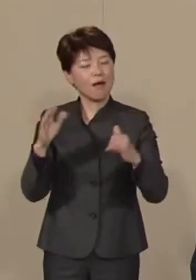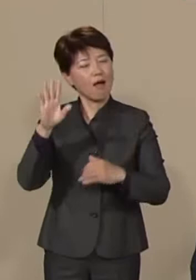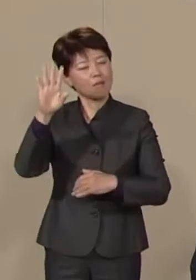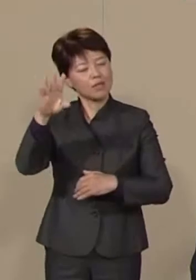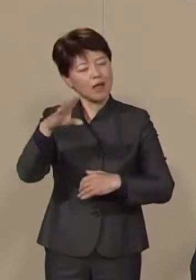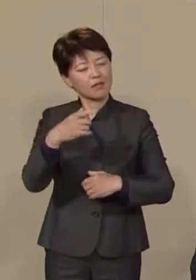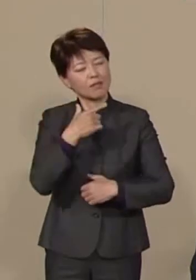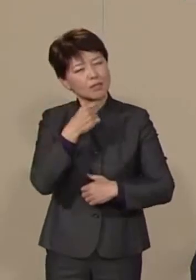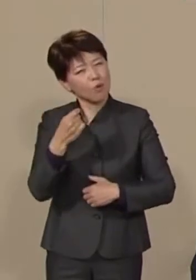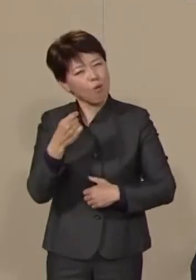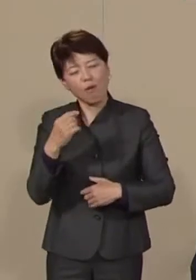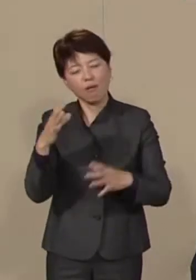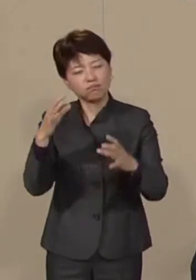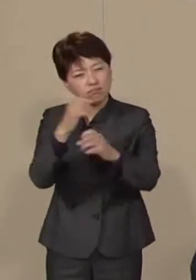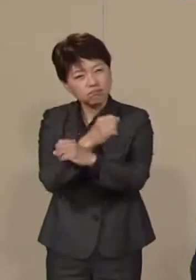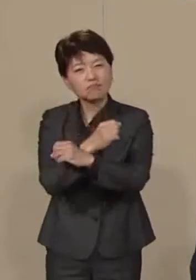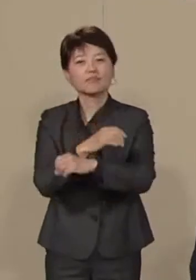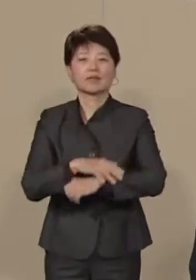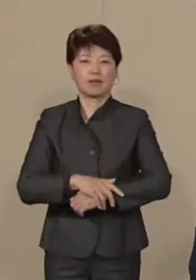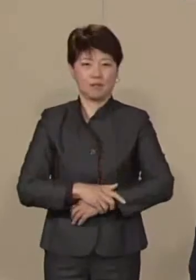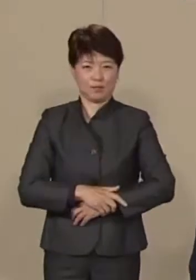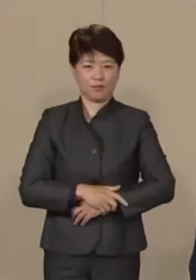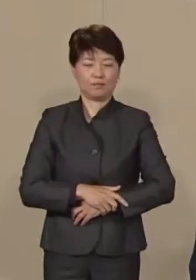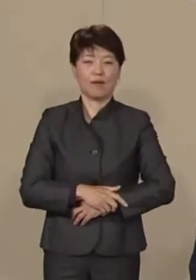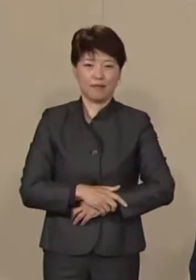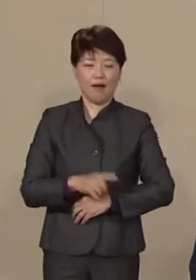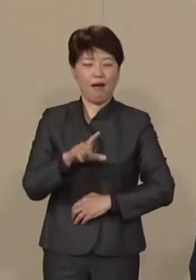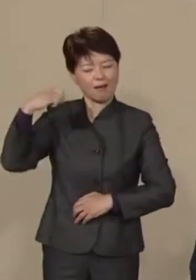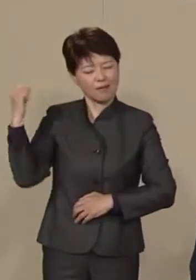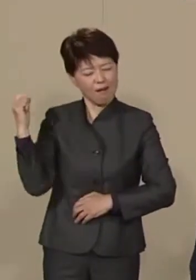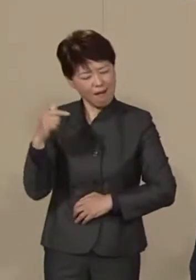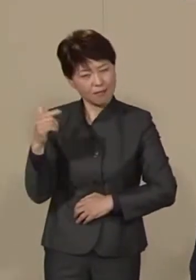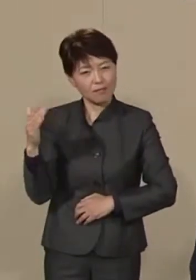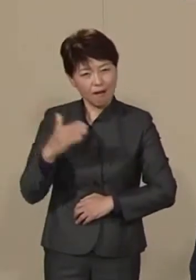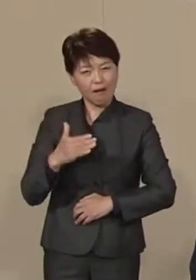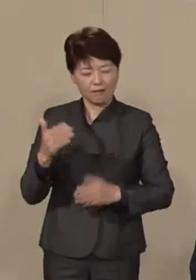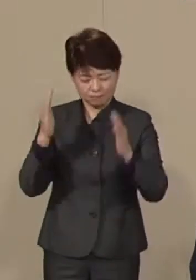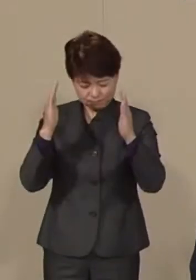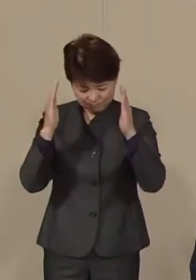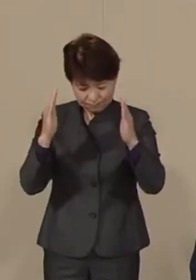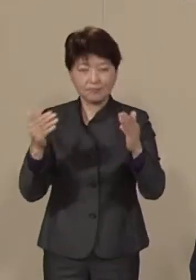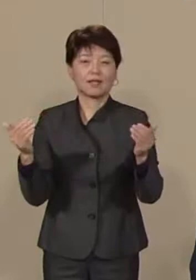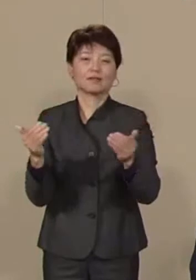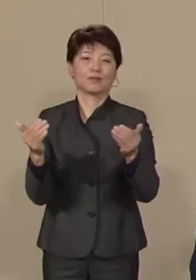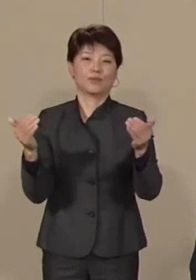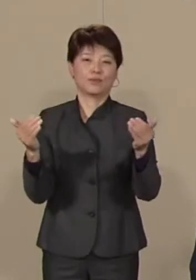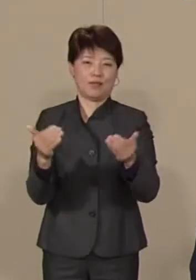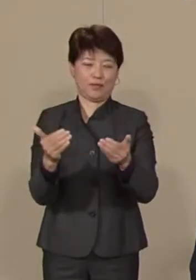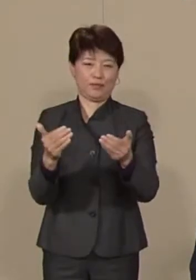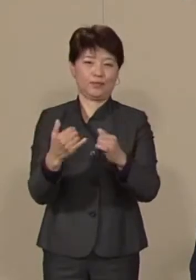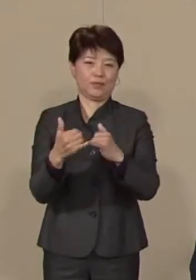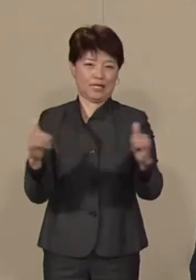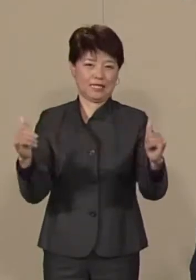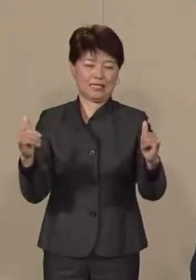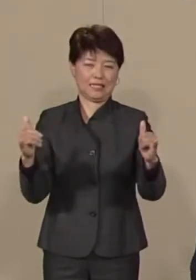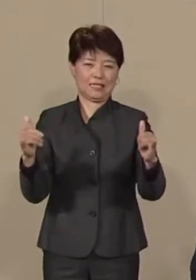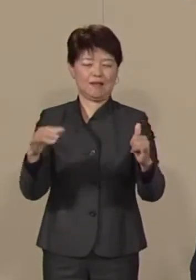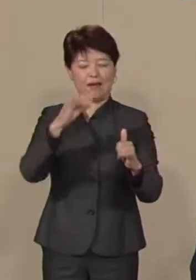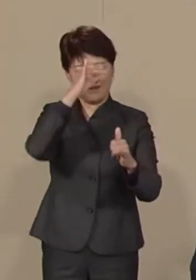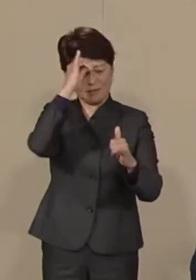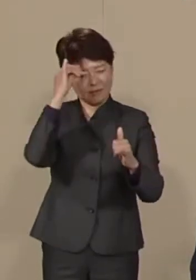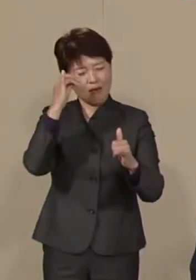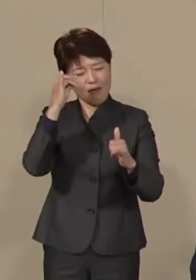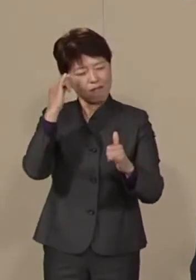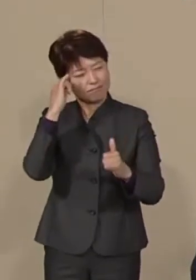希望を見出せないでいますまた円高によって頑張ってモノを作っている皆さんいくら知恵を出して